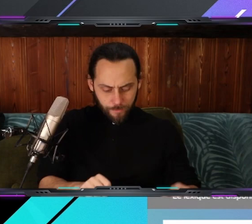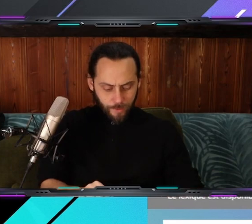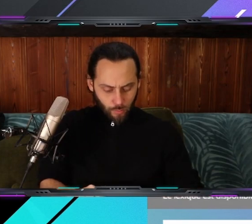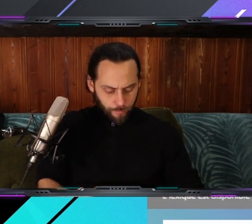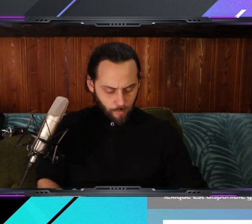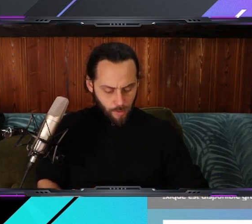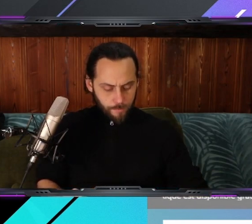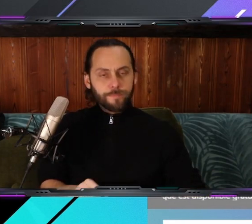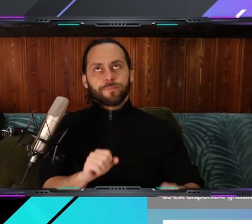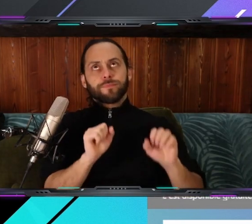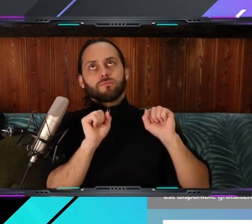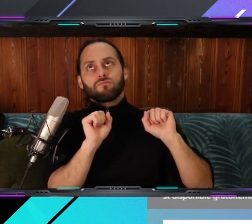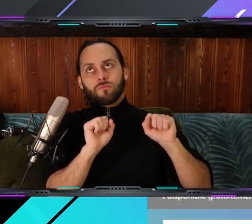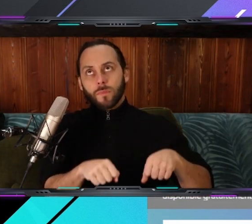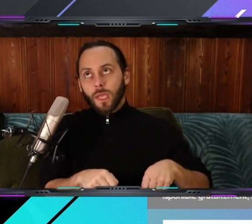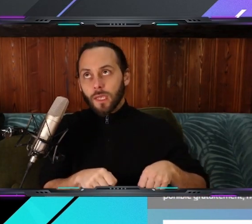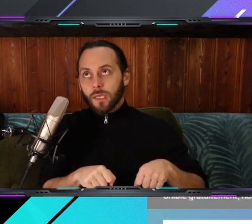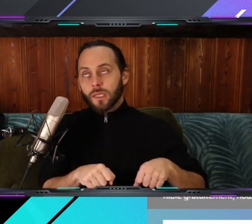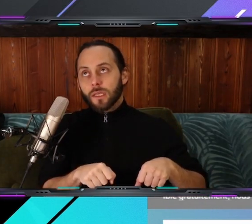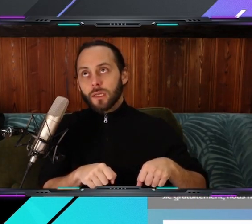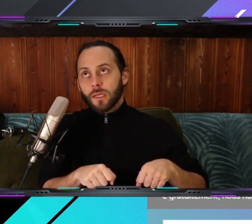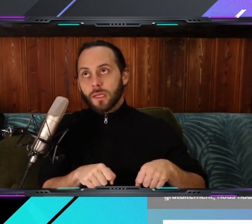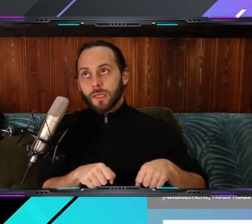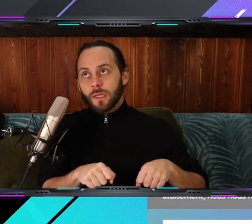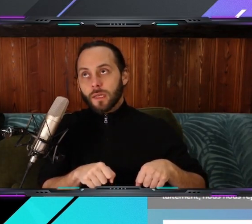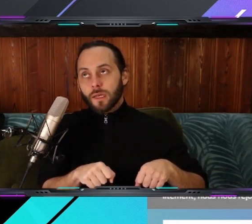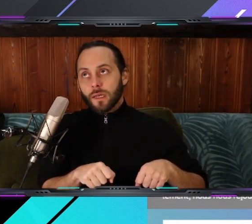Alors moi j'ai fait 2 fois.